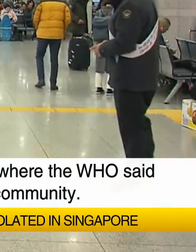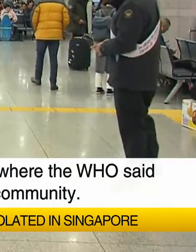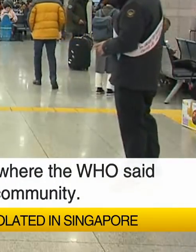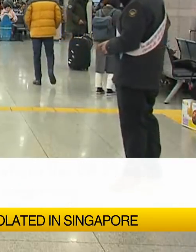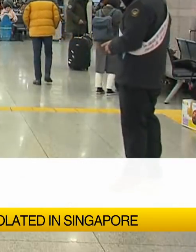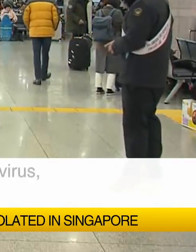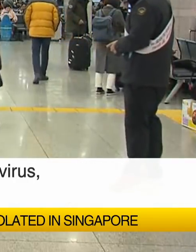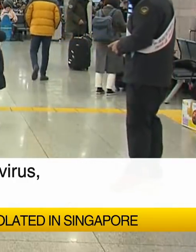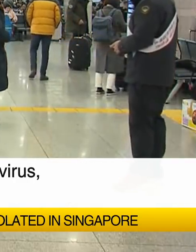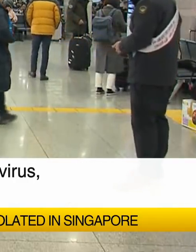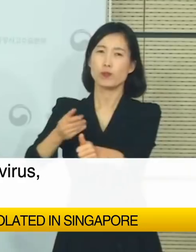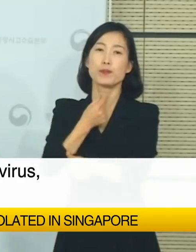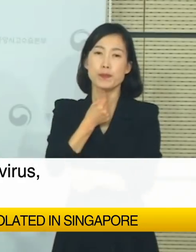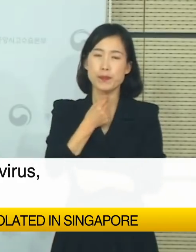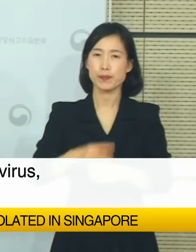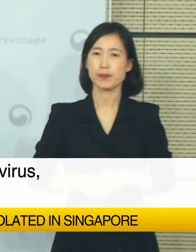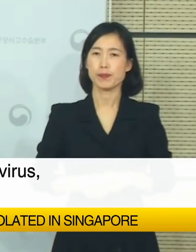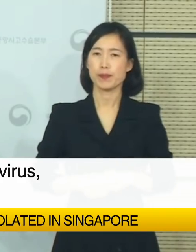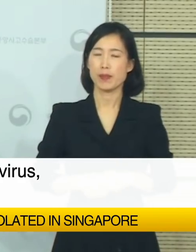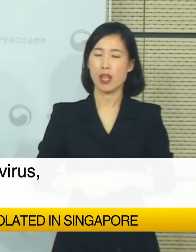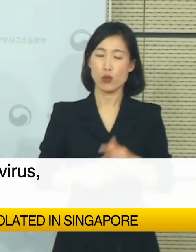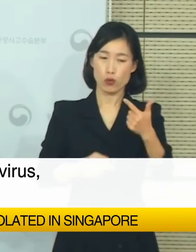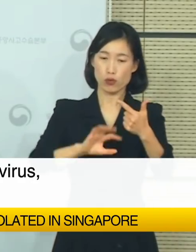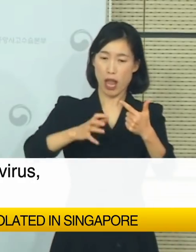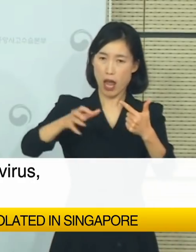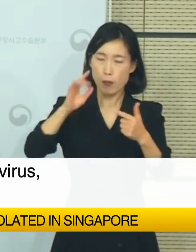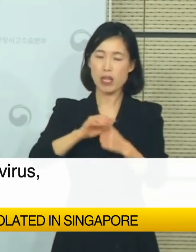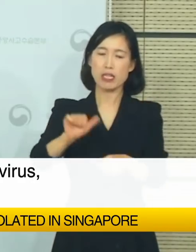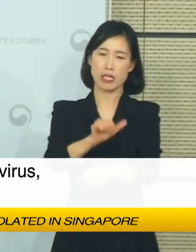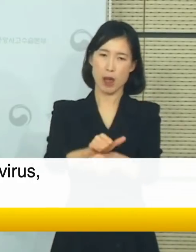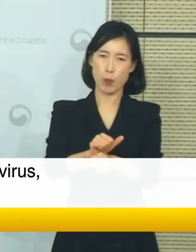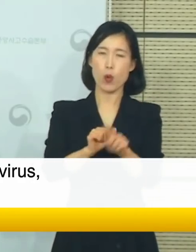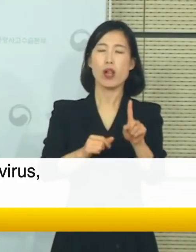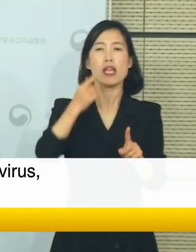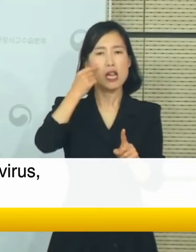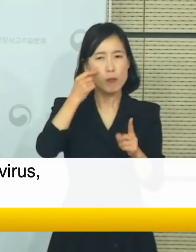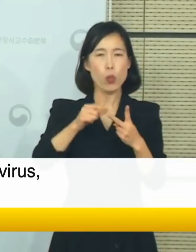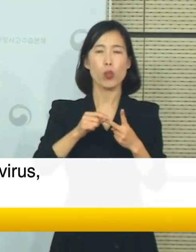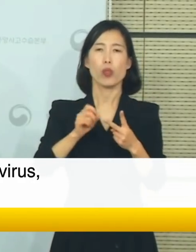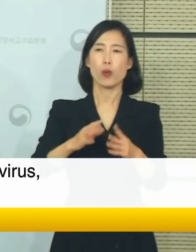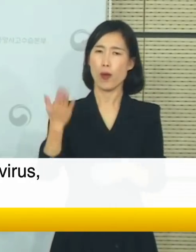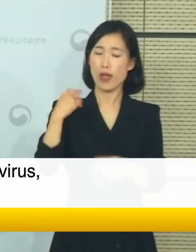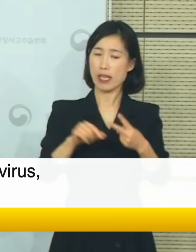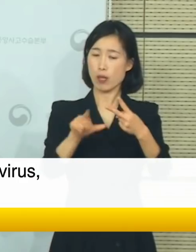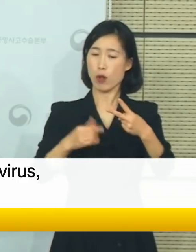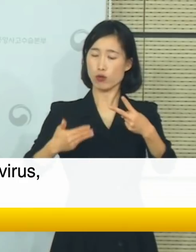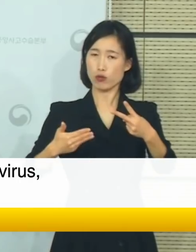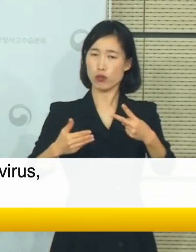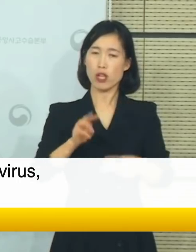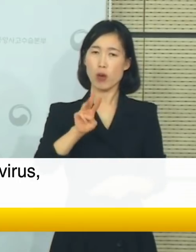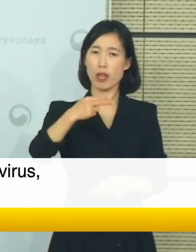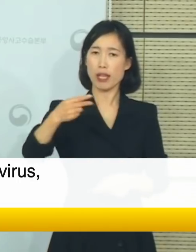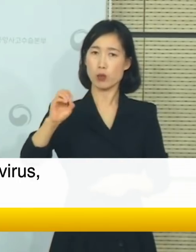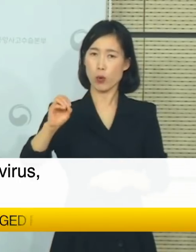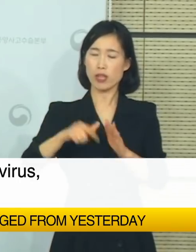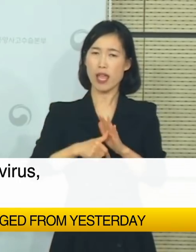최소화할 것을 권고드립니다. 6개 지역은 싱가포르, 일본 등 지난 2월 9일